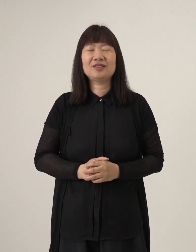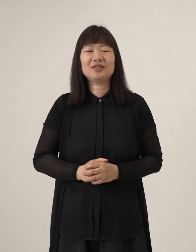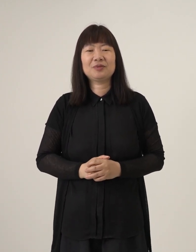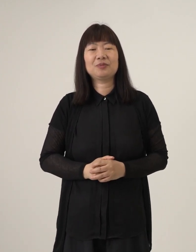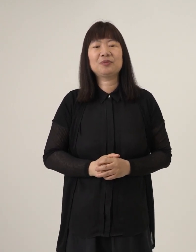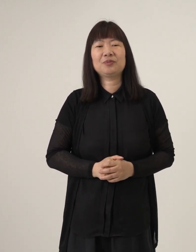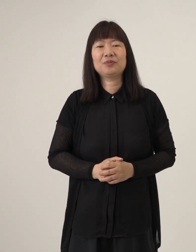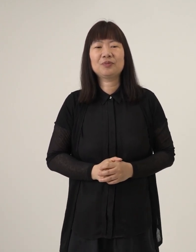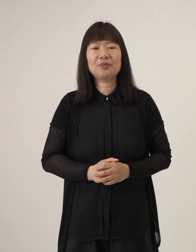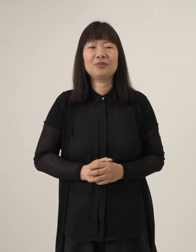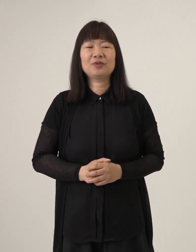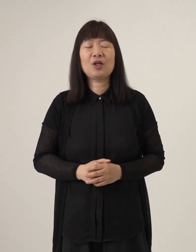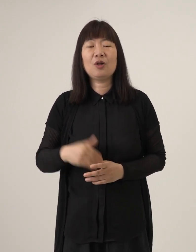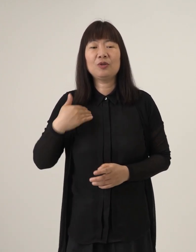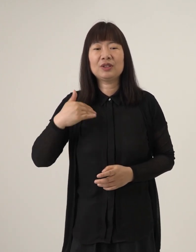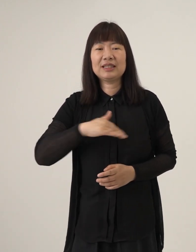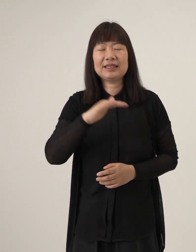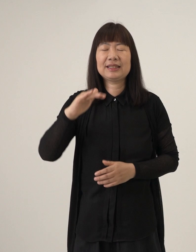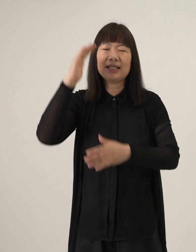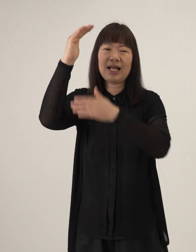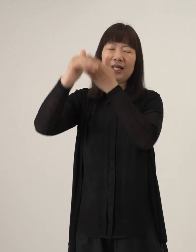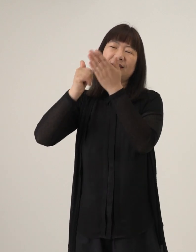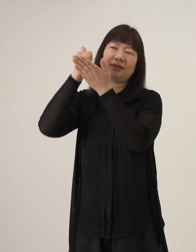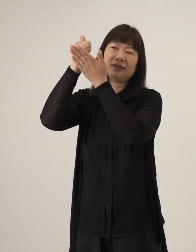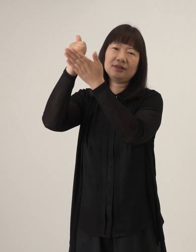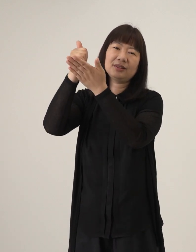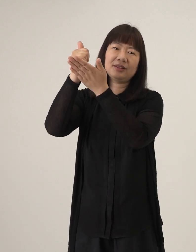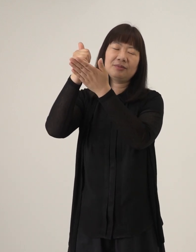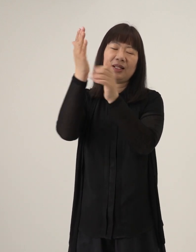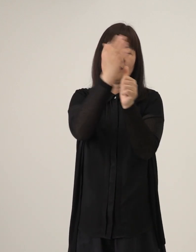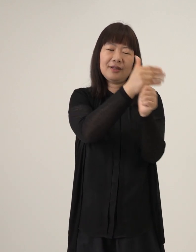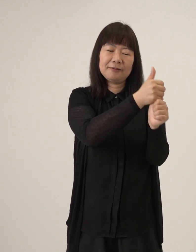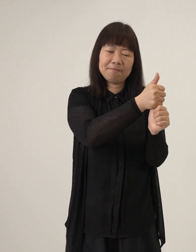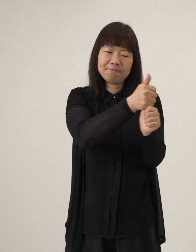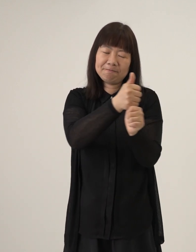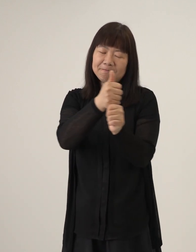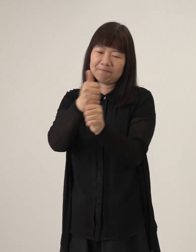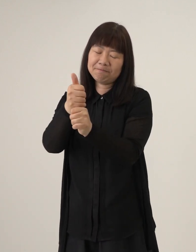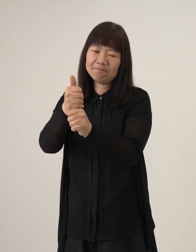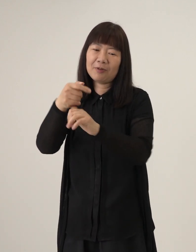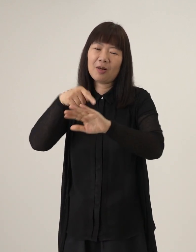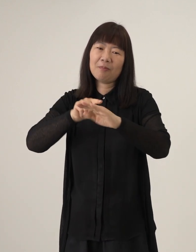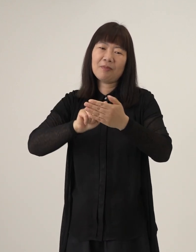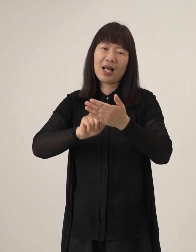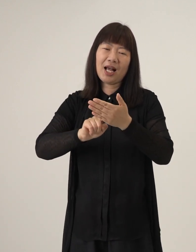있는데 우리는 하나님의 붙드심과